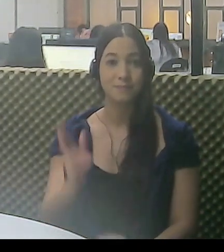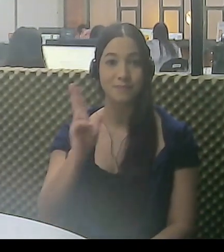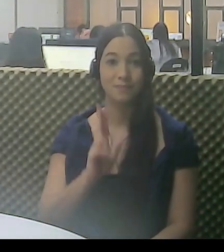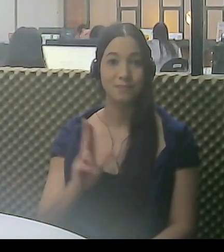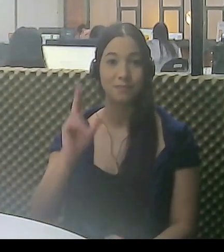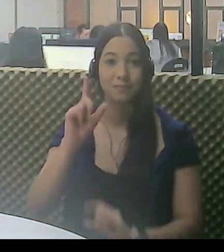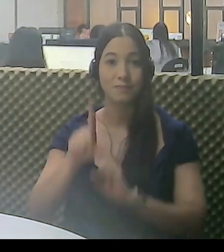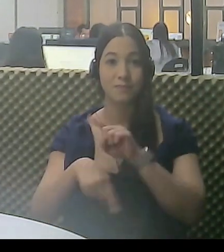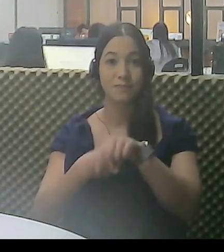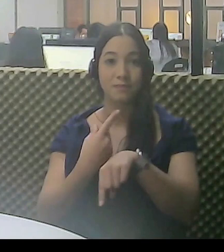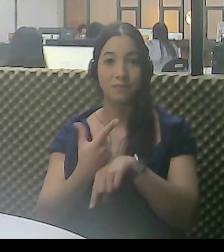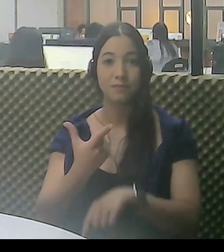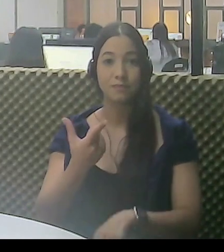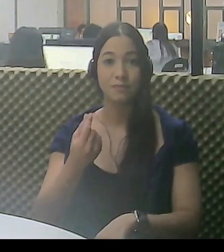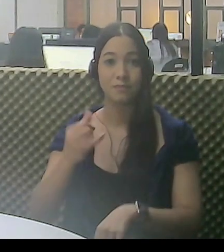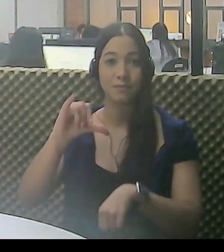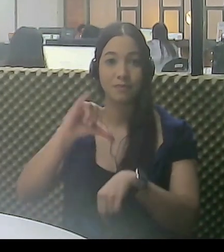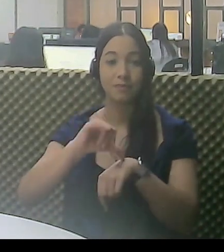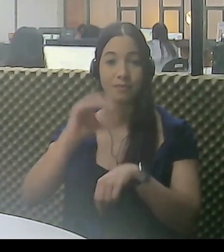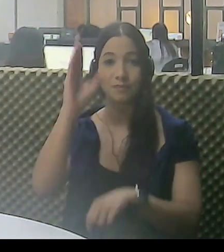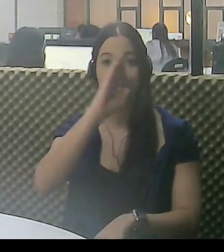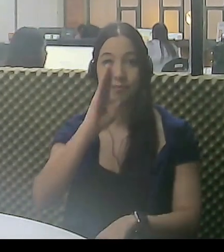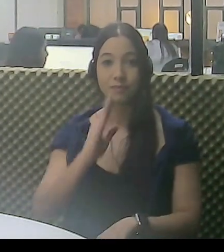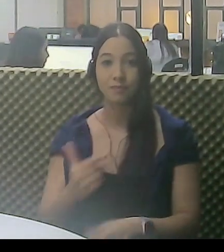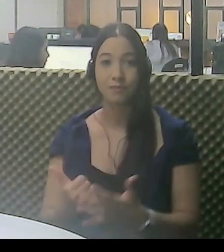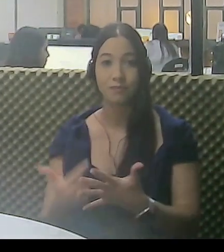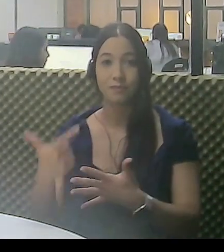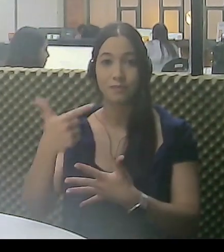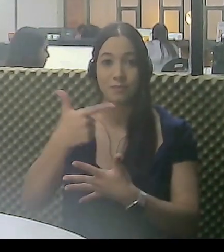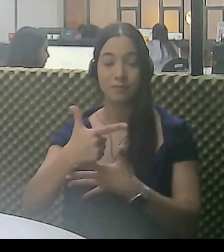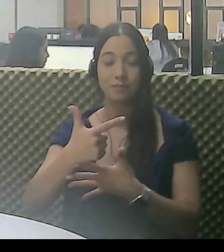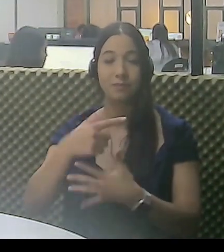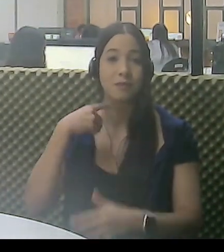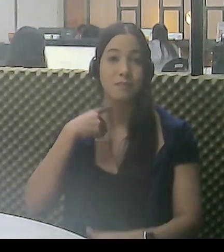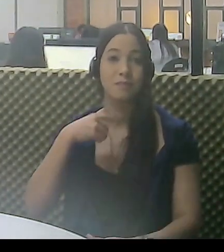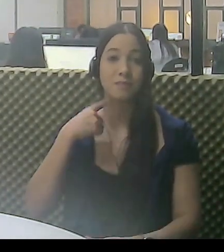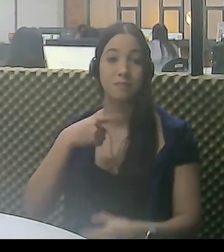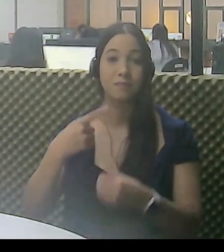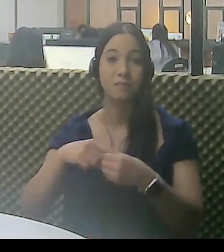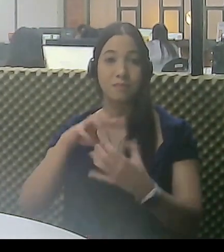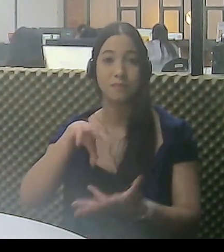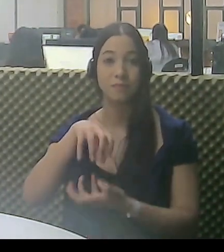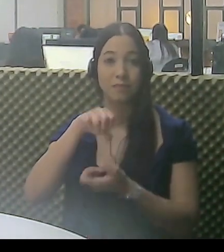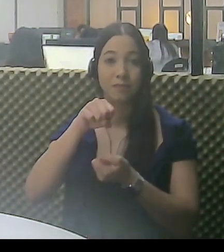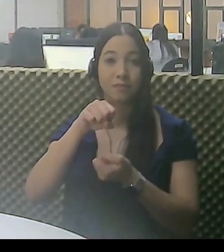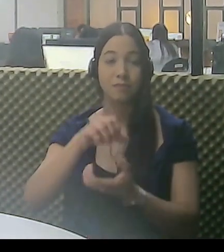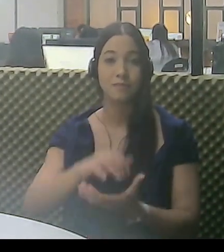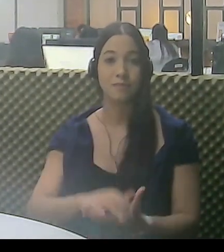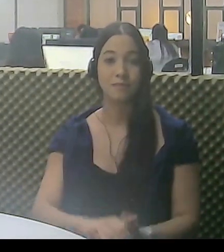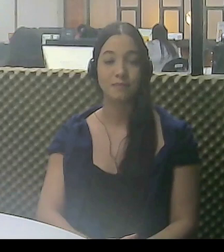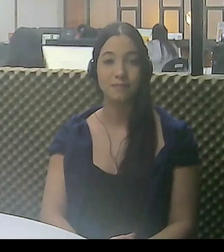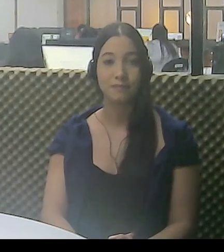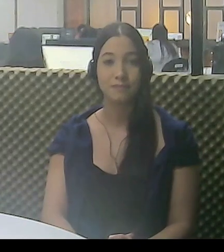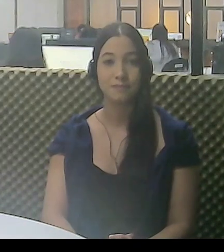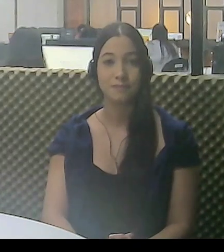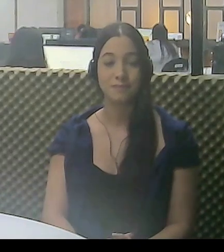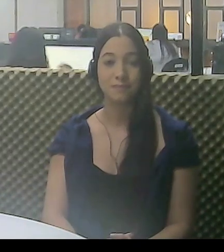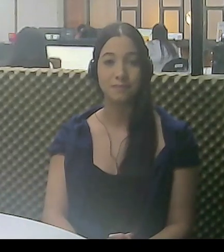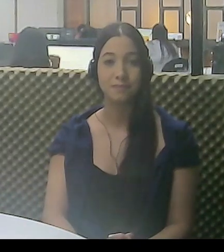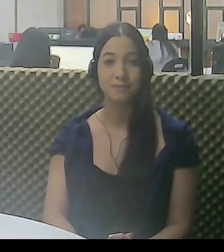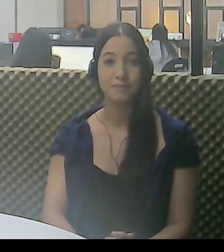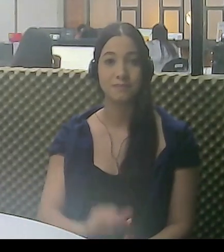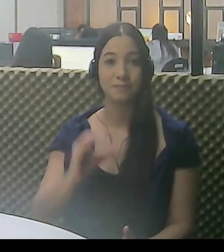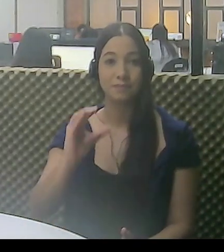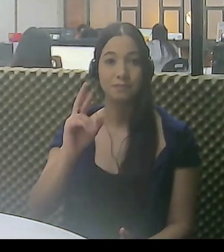Uberlândia supera 20 capitais brasileiras e é a segunda de Minas em ranking de cidades sustentáveis. E ainda,